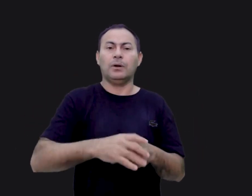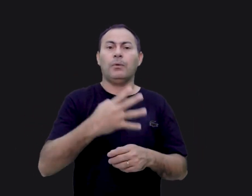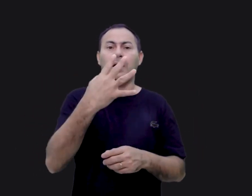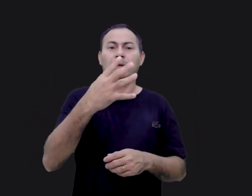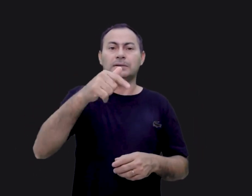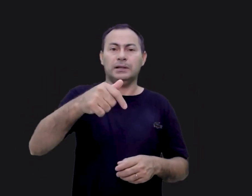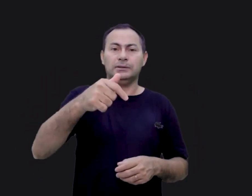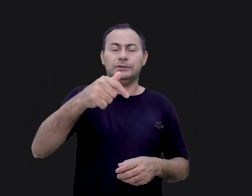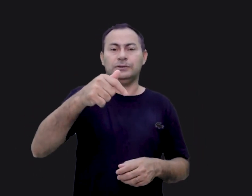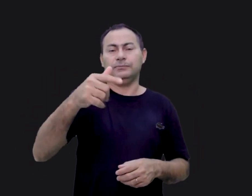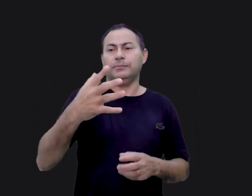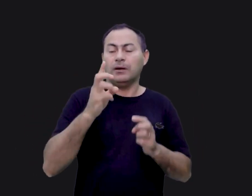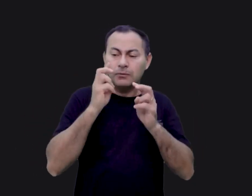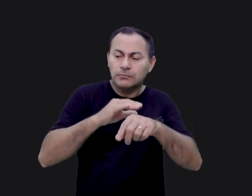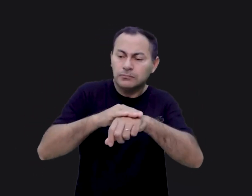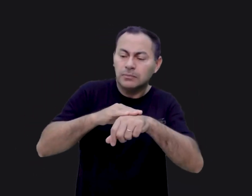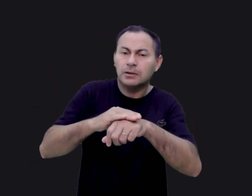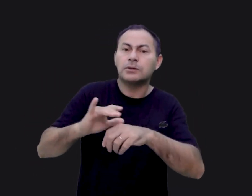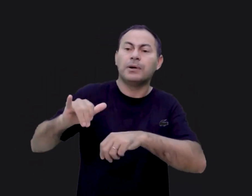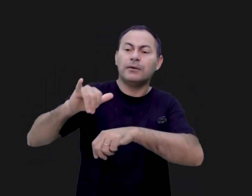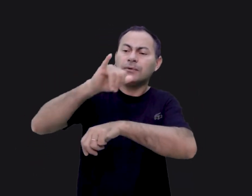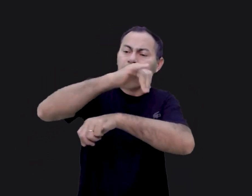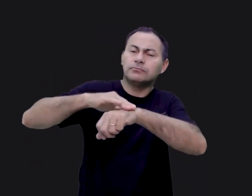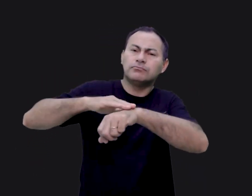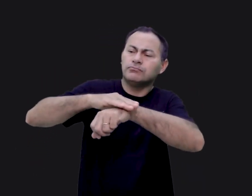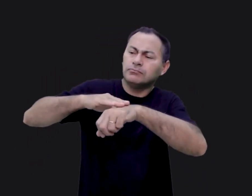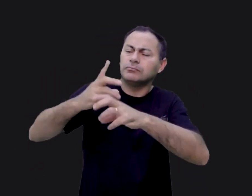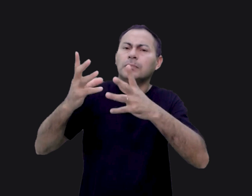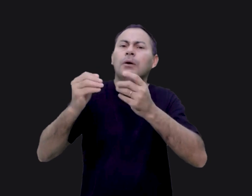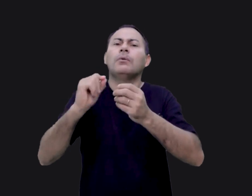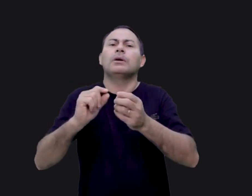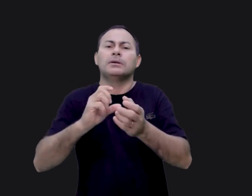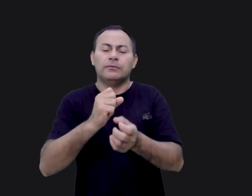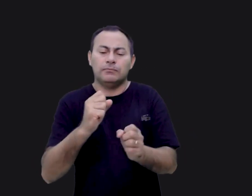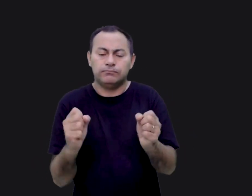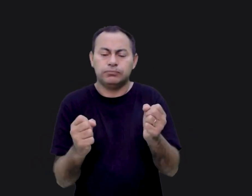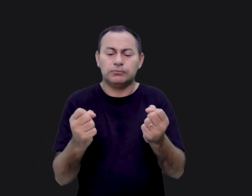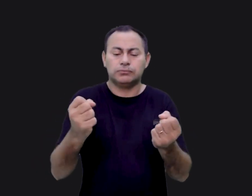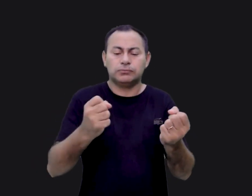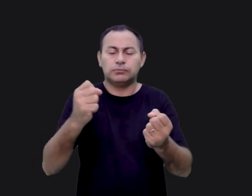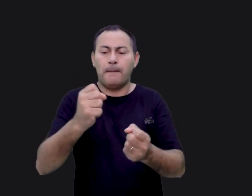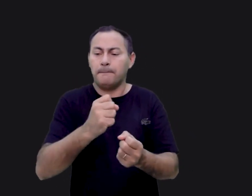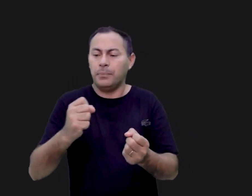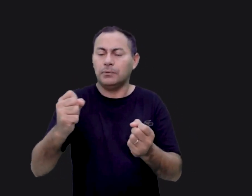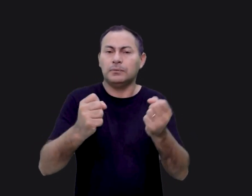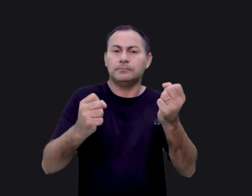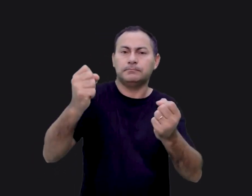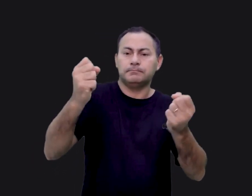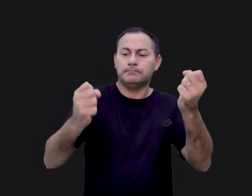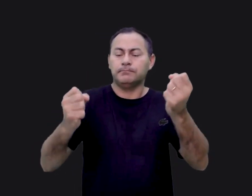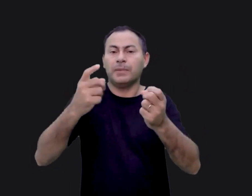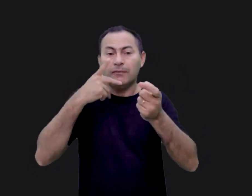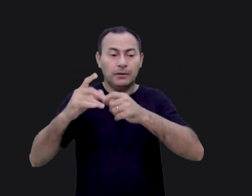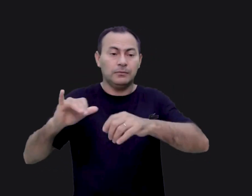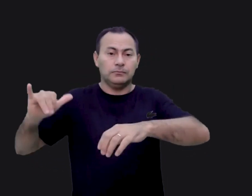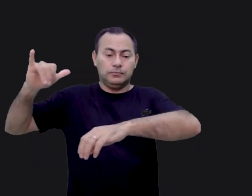747. Eu me esqueci da hora conversando com ele sobre aviões e sobre o que é pilotar um deles. Ele me contou sobre a aterrissagem